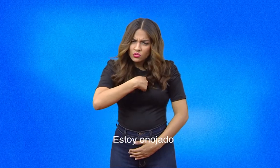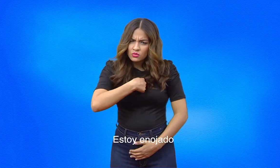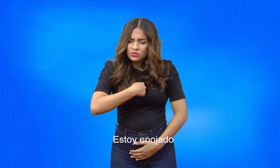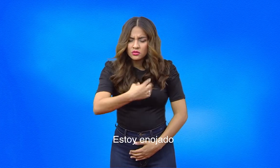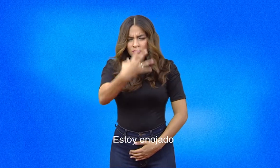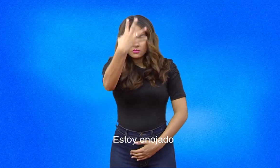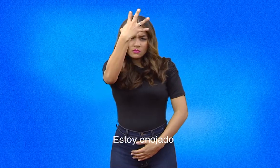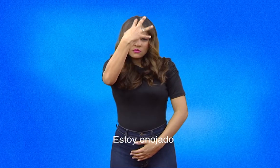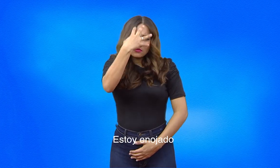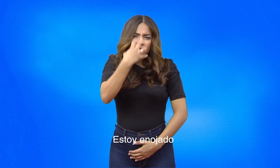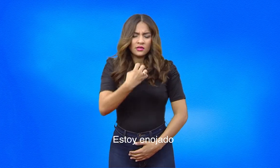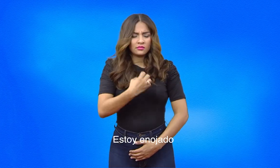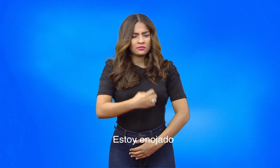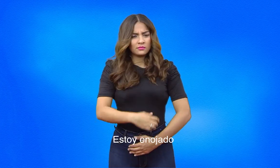Estoy enojado.